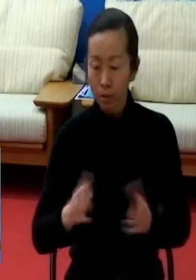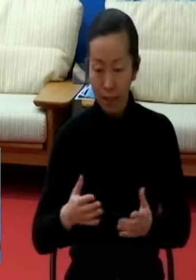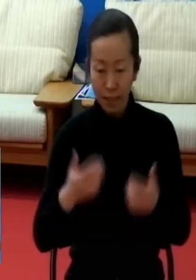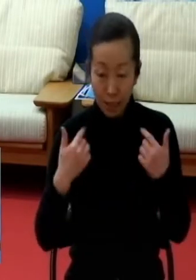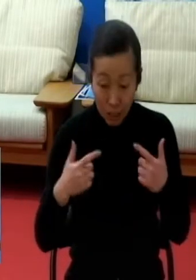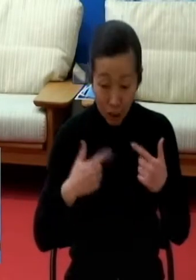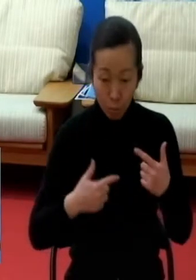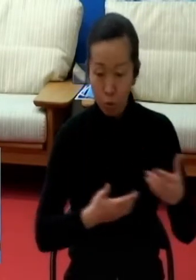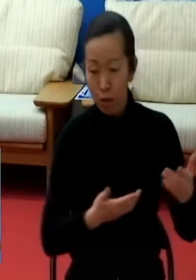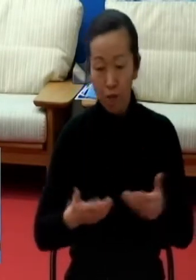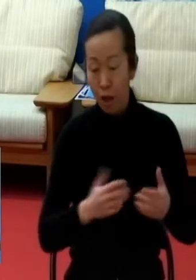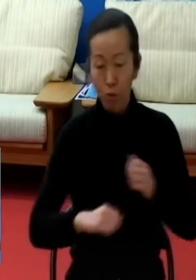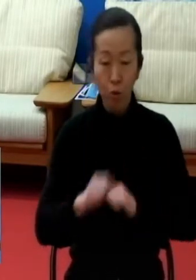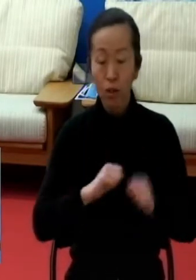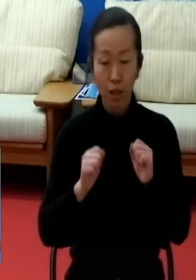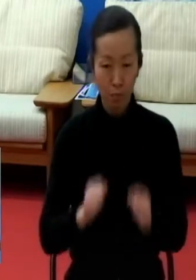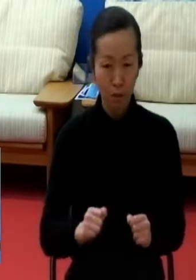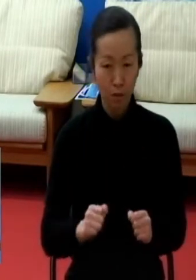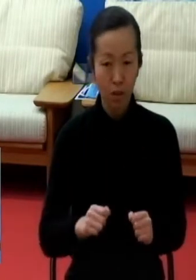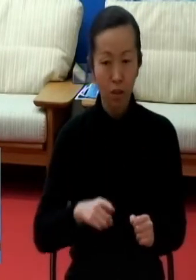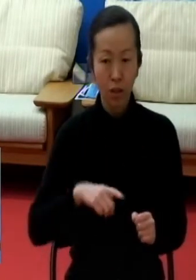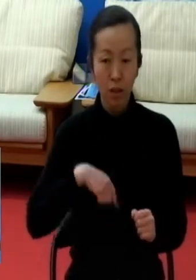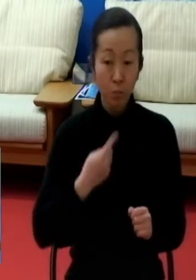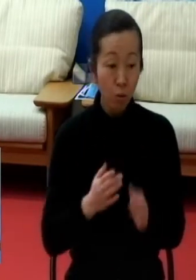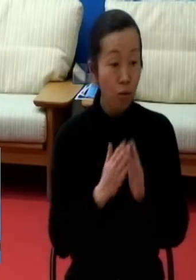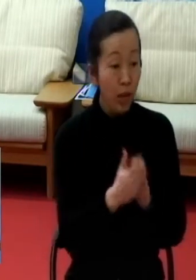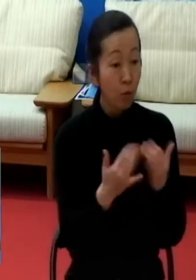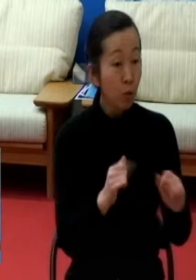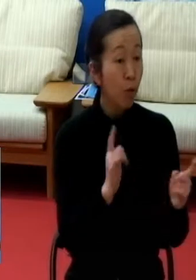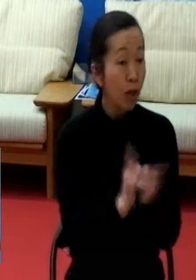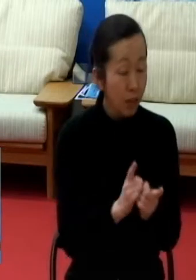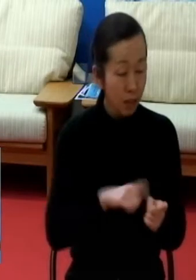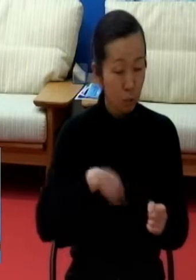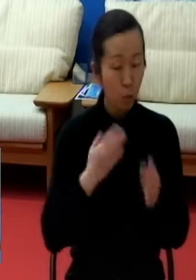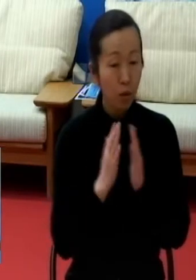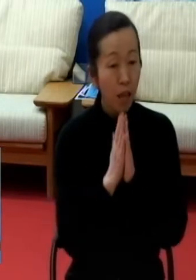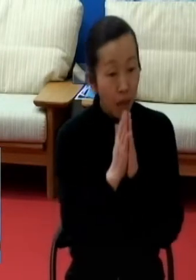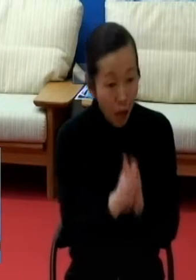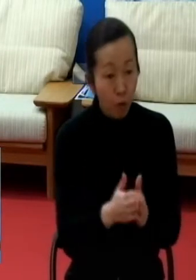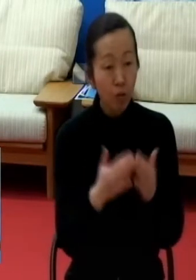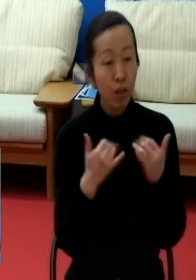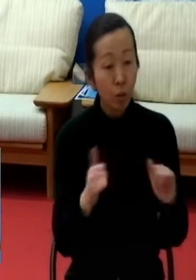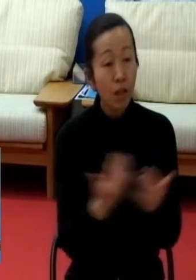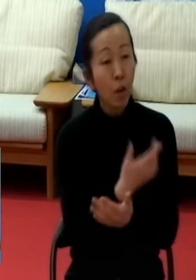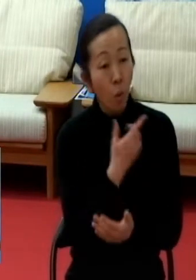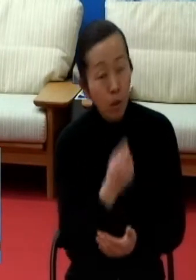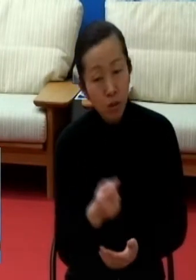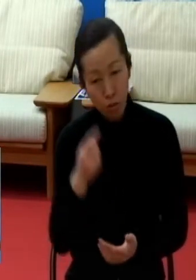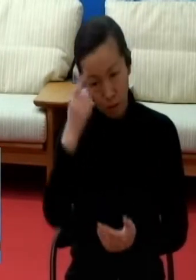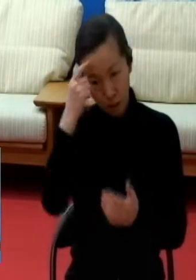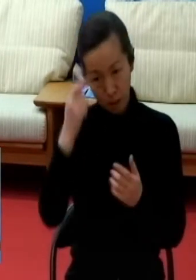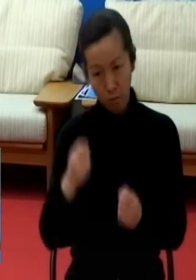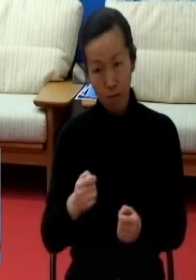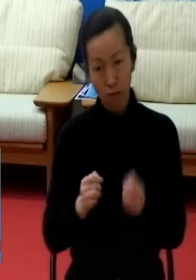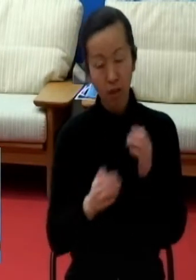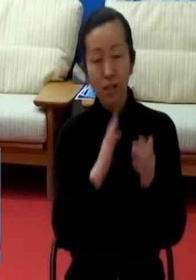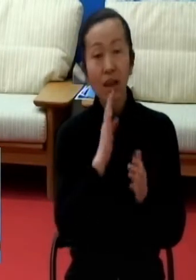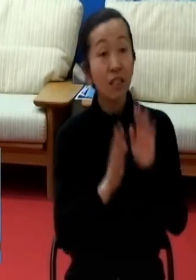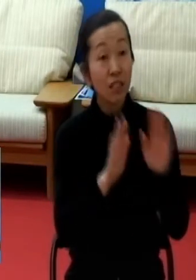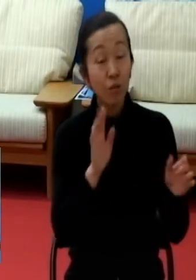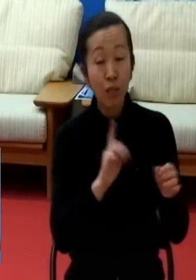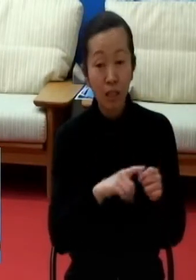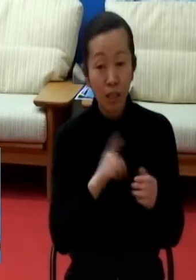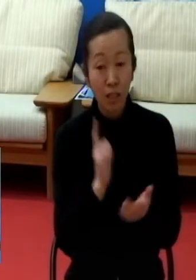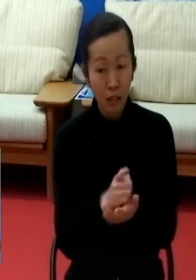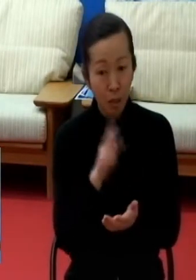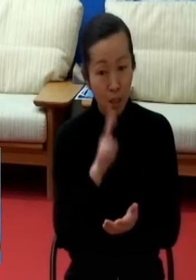거예요. 自分が望む人を好むん 내 です。 중심적입니다. 自分の現実的です。 내 기분에 맞아야 좋은 거예요.